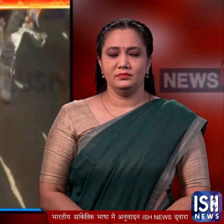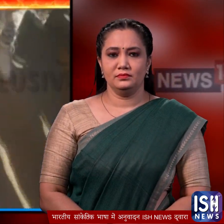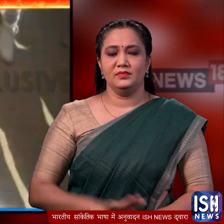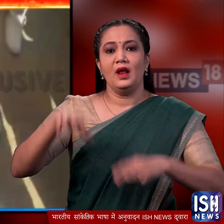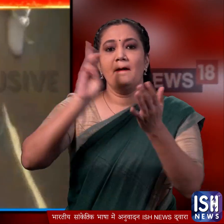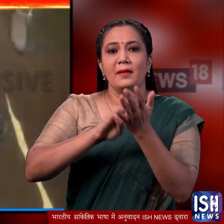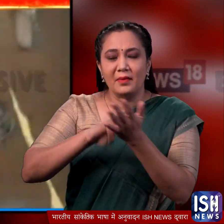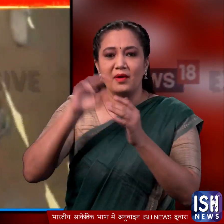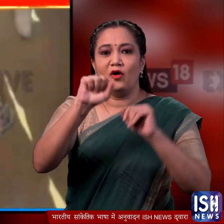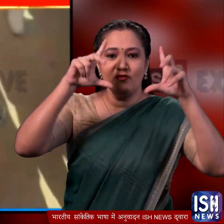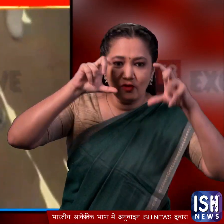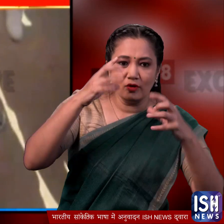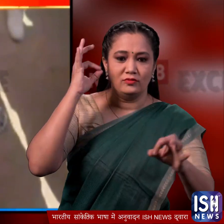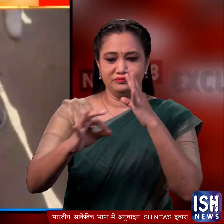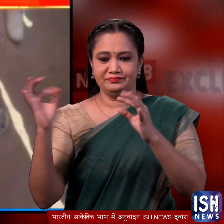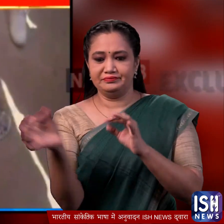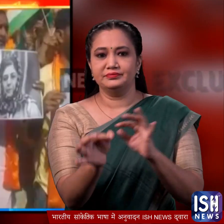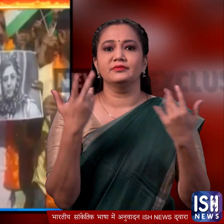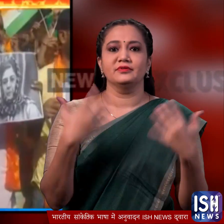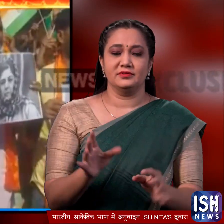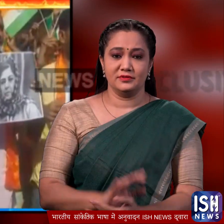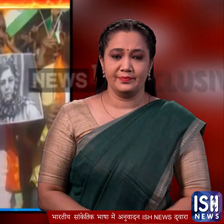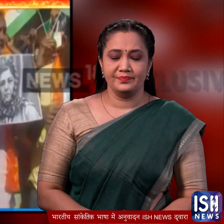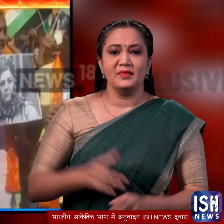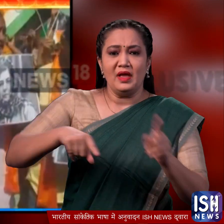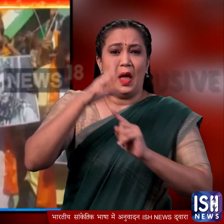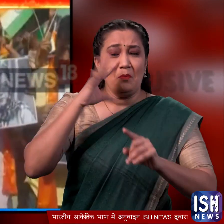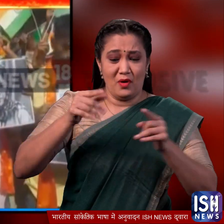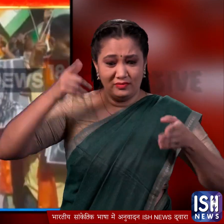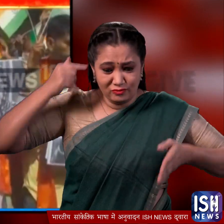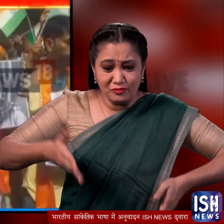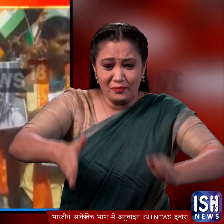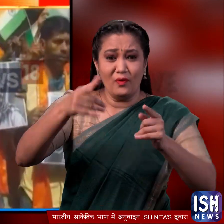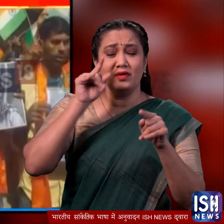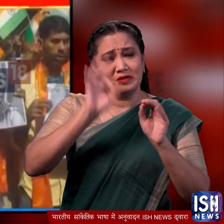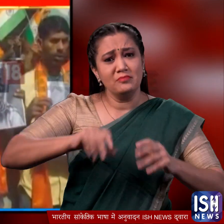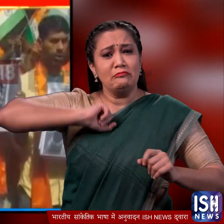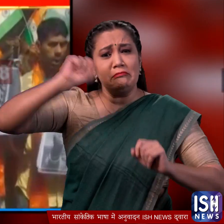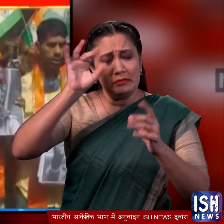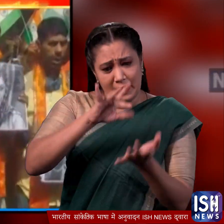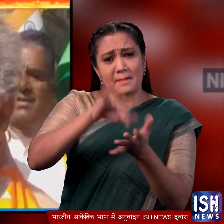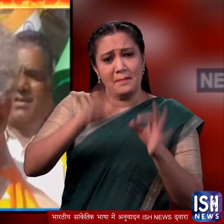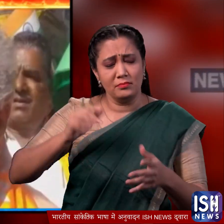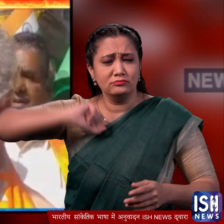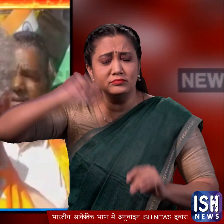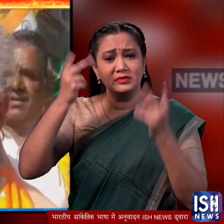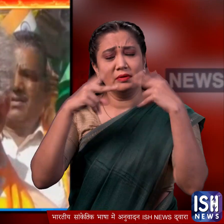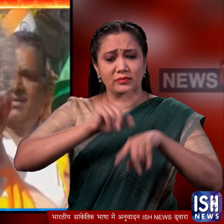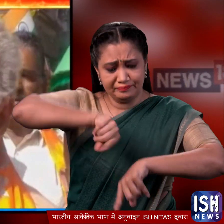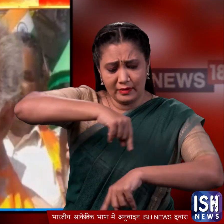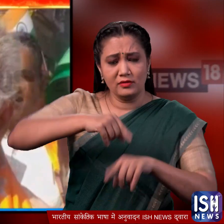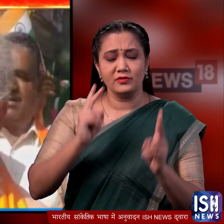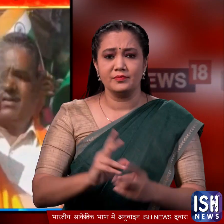फिर महबूबा मुफ्ती की तस्वीरों को आग के हवाले कर दिया गया। शहर के एक अहम चौराहे पर काफी देर तक ये विरोध प्रदर्शन चलता रहा। वो